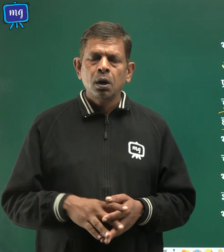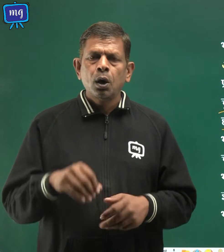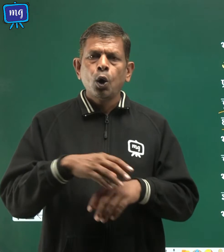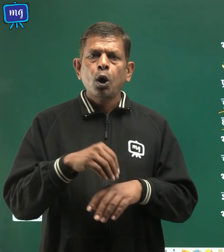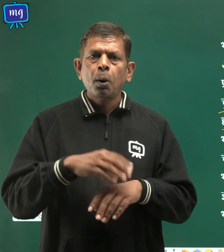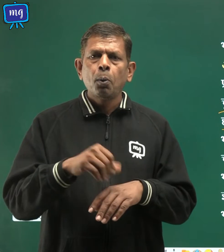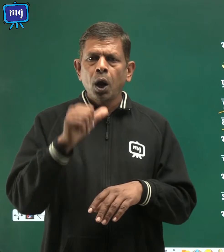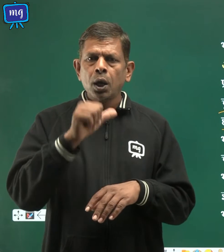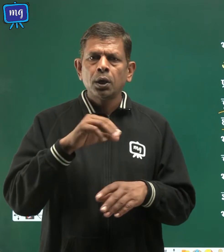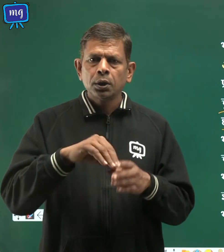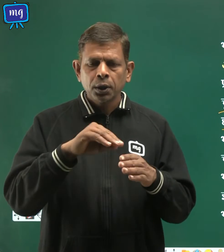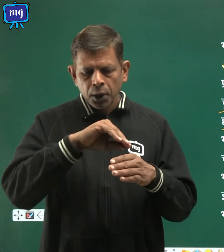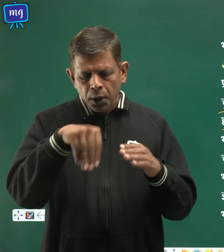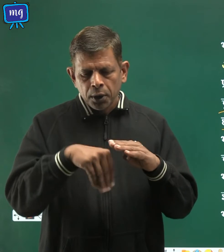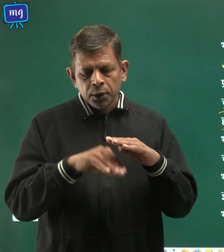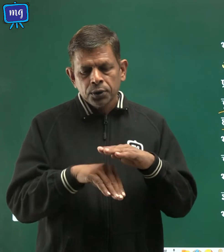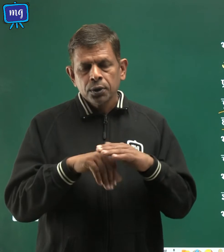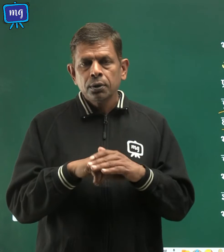भौमजल स्तर के नीचे